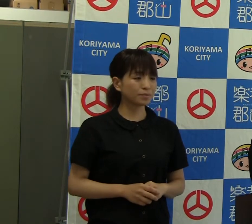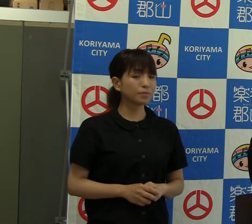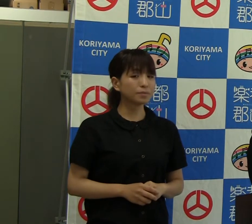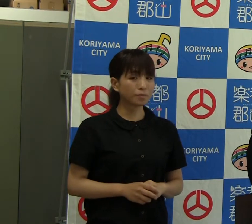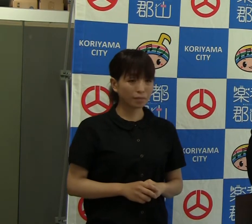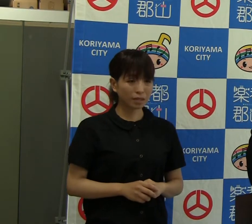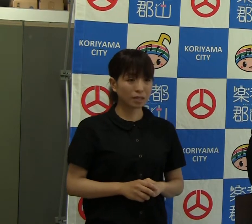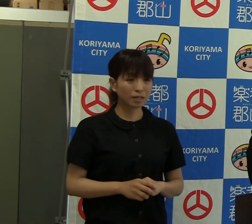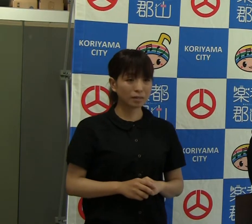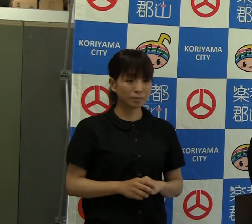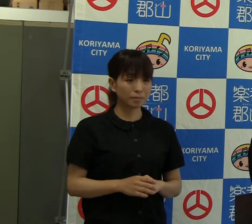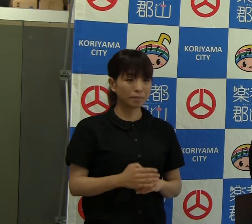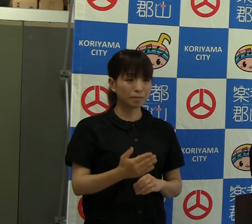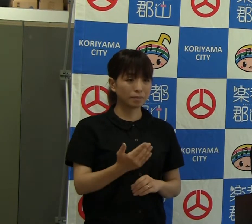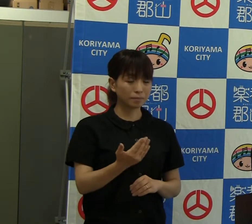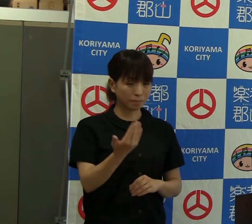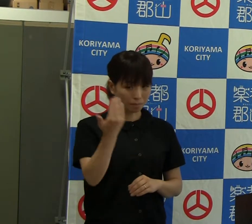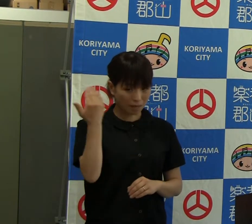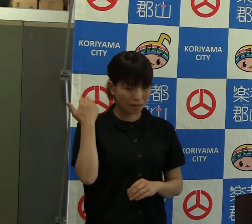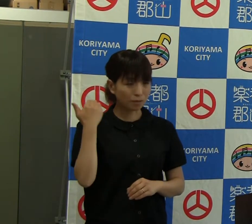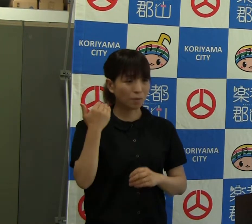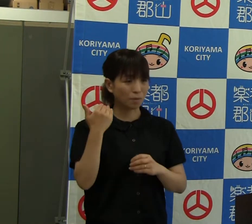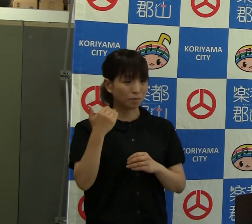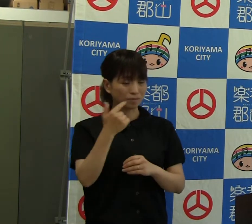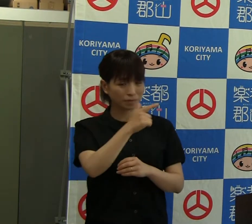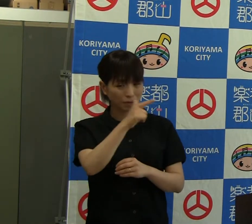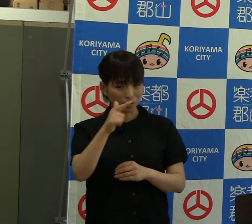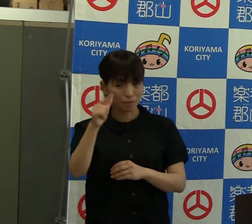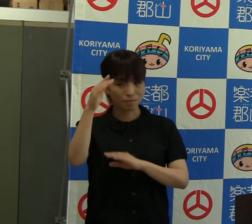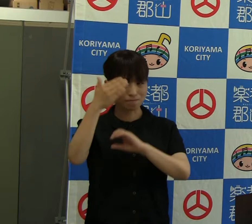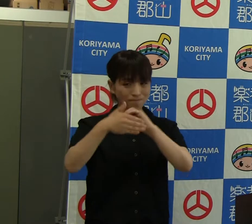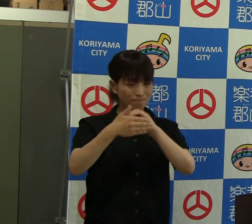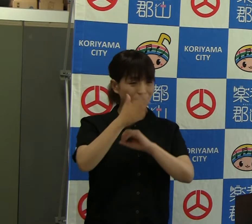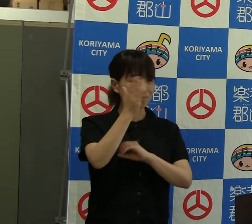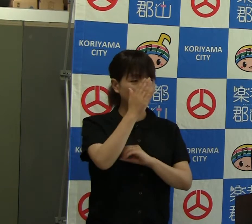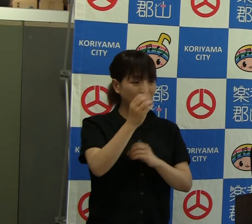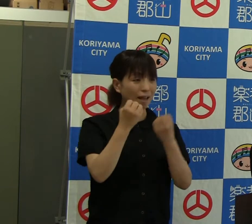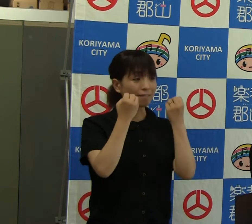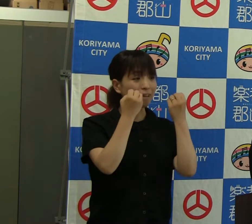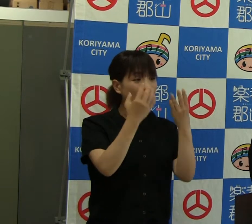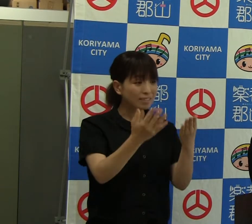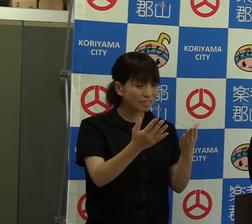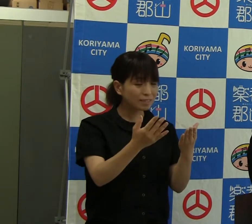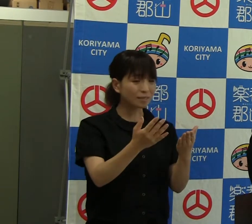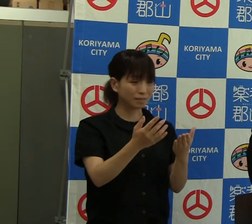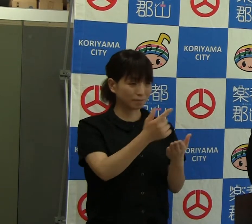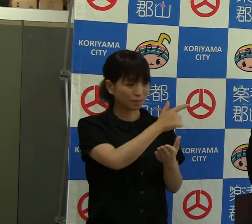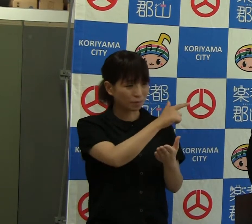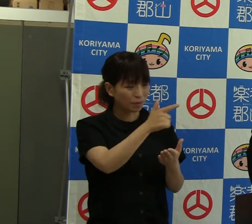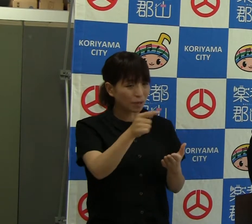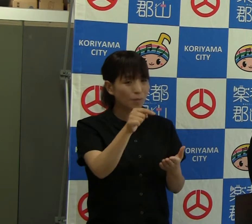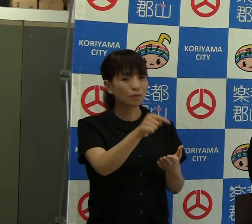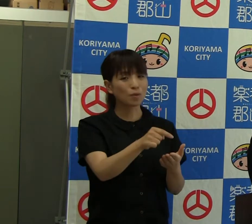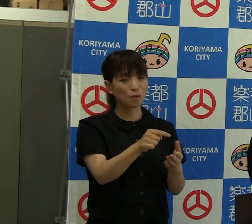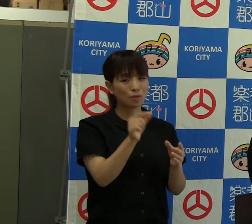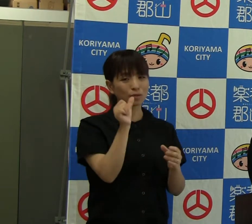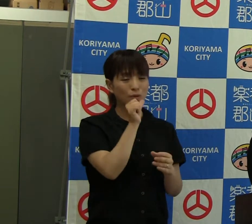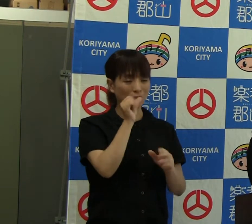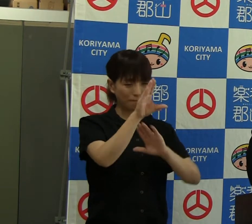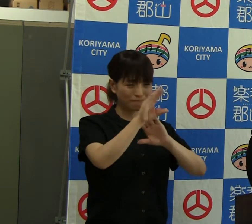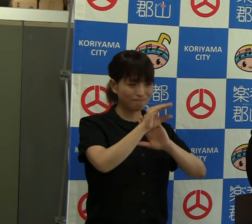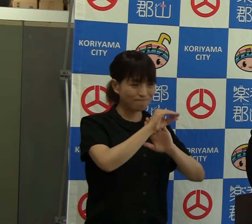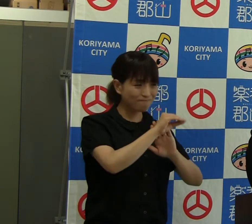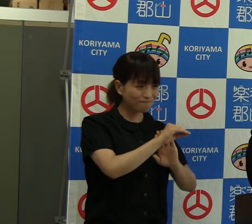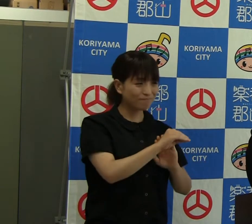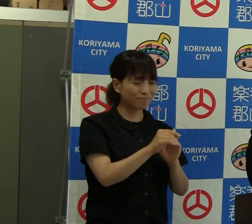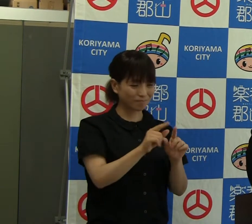今までのものばかりじゃなくてですね、新しくスタートするものについてもどんどん紹介いただきますと、まあ、結